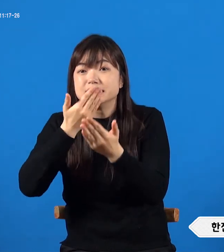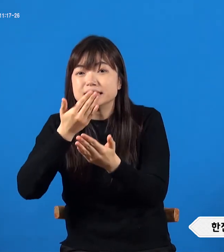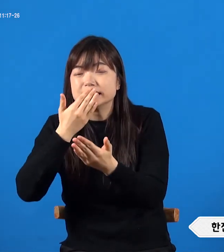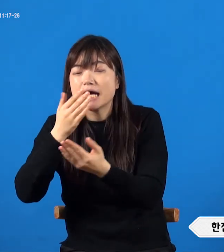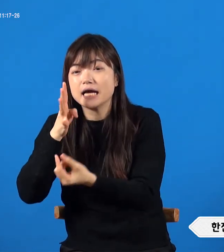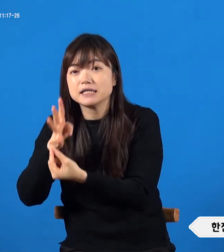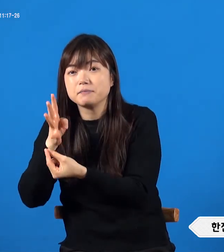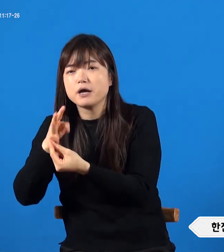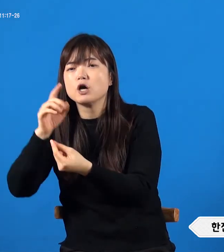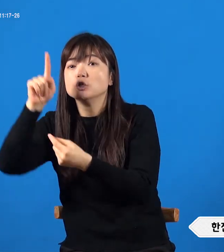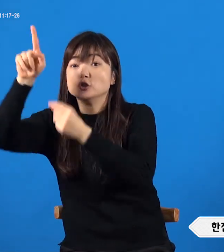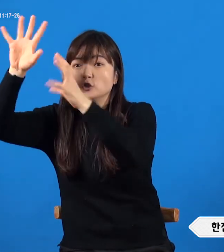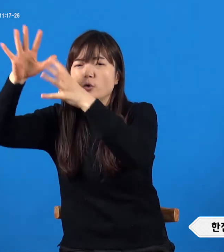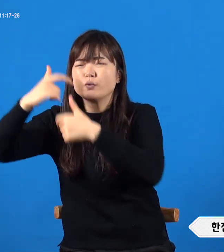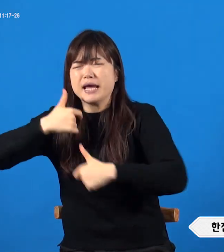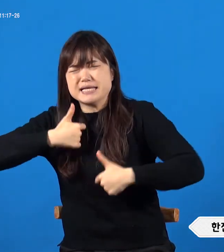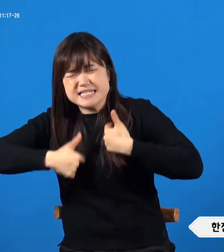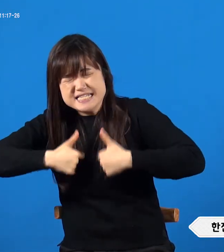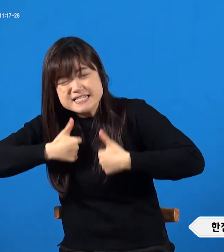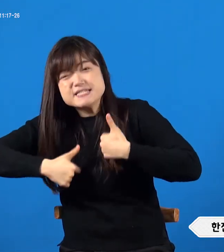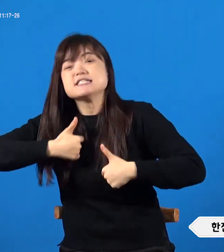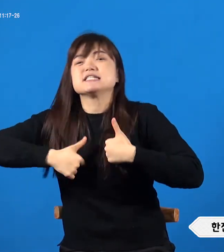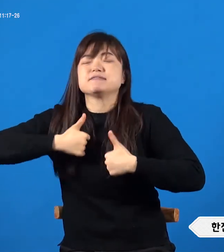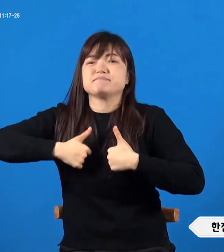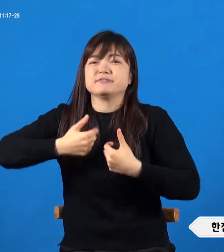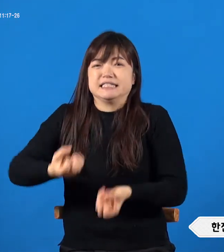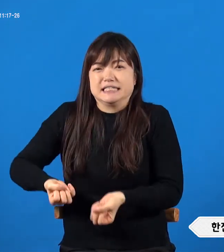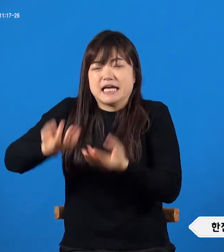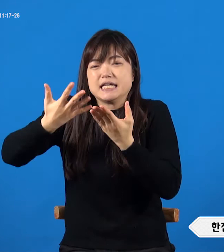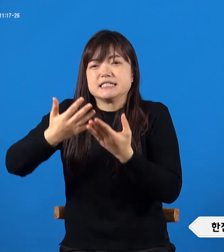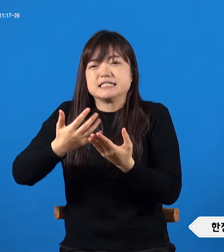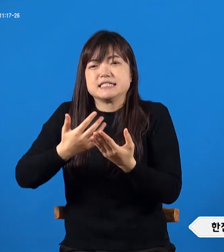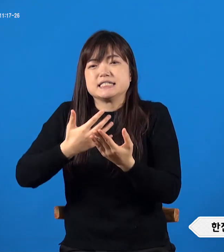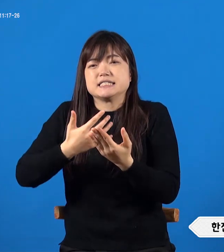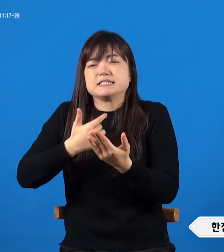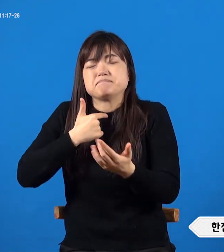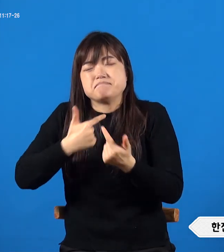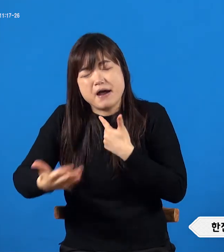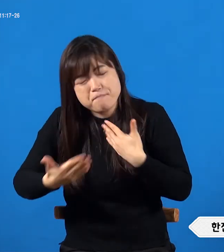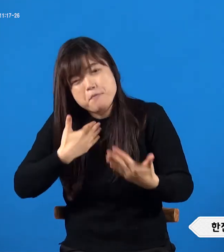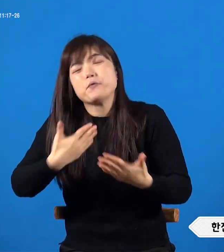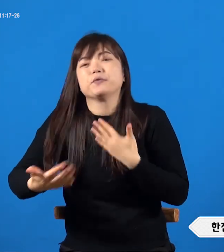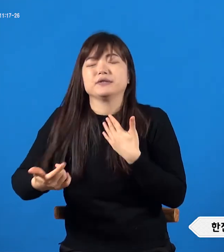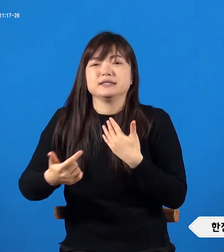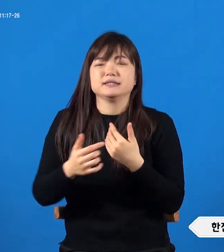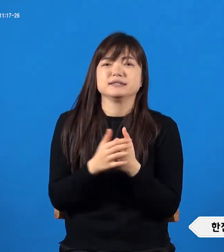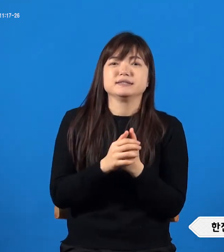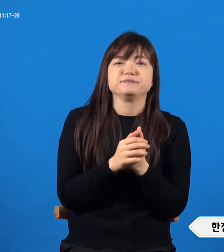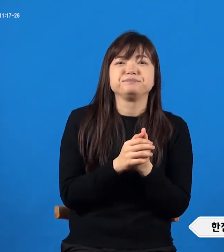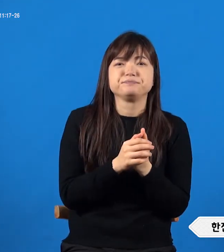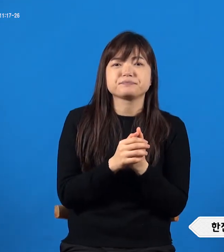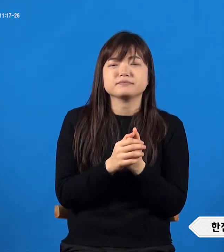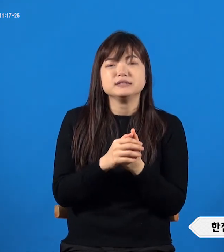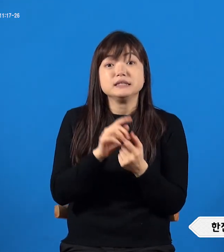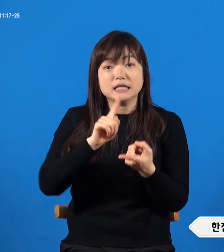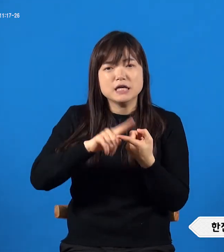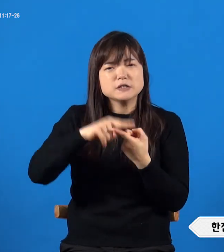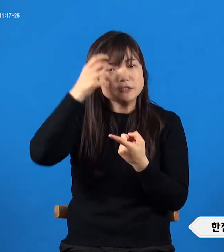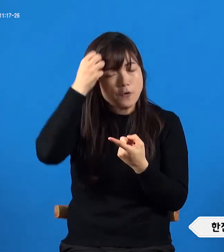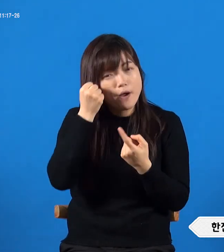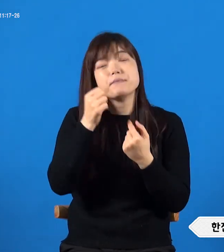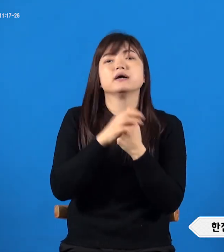그리고 천국의 그 기쁜 잔치를 미리 맛보는 맛보기와 같은 식사, 이것을 꼭